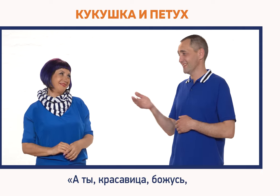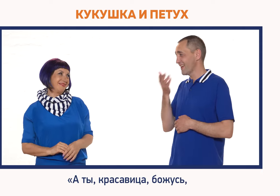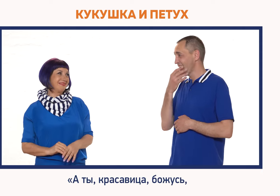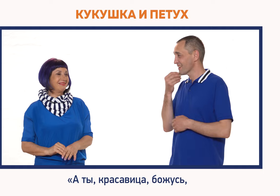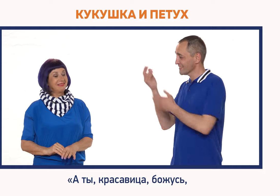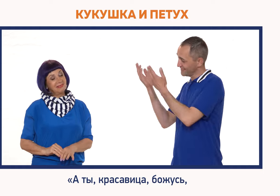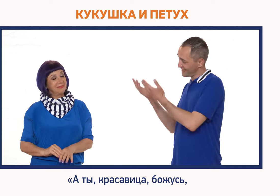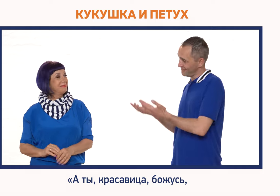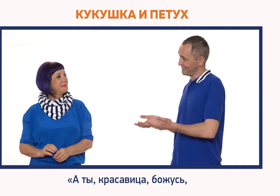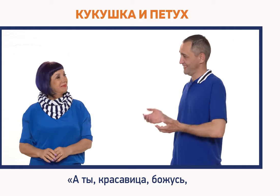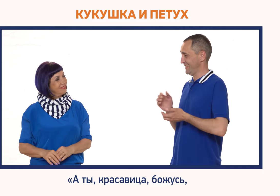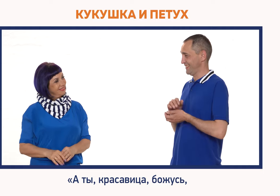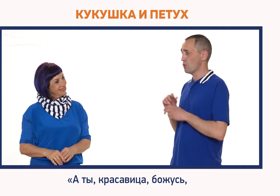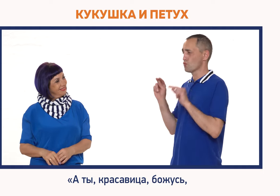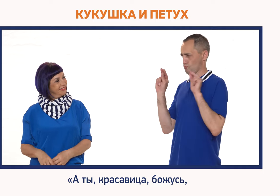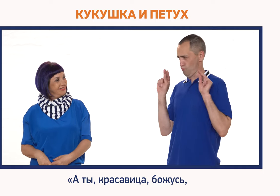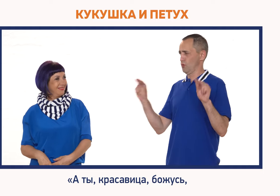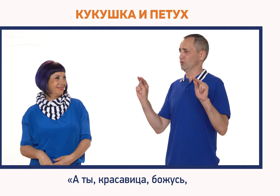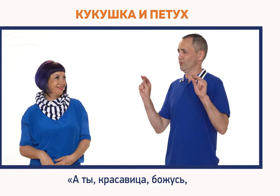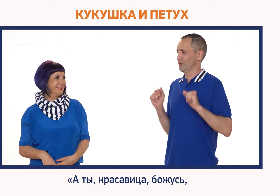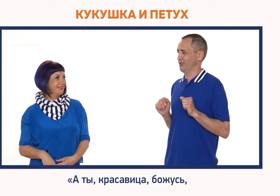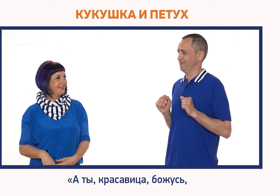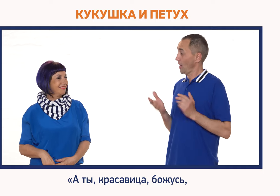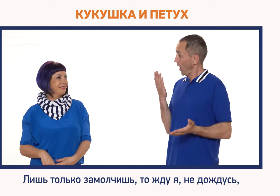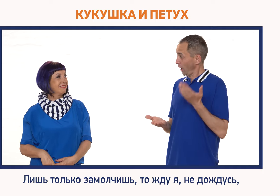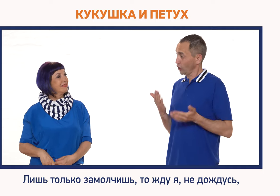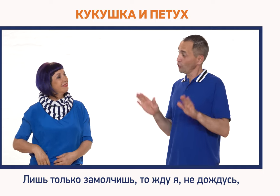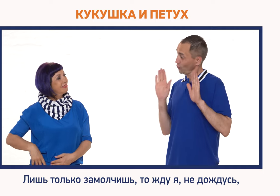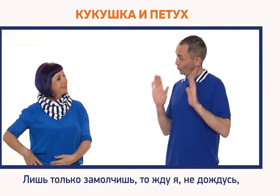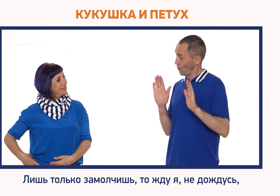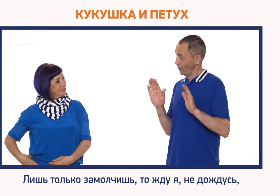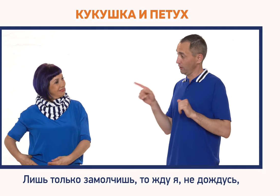А ты, красавица, божусь, лишь только